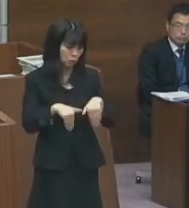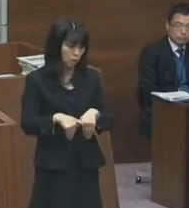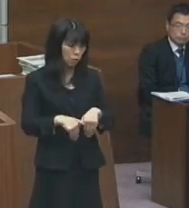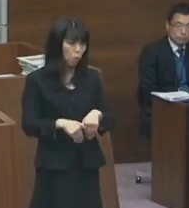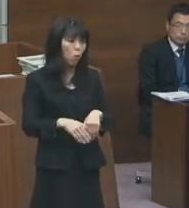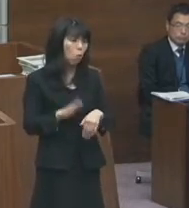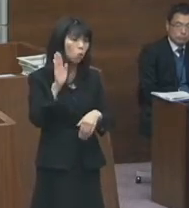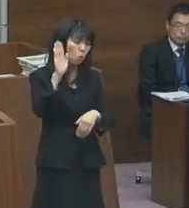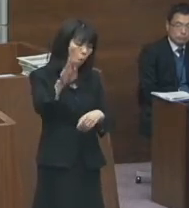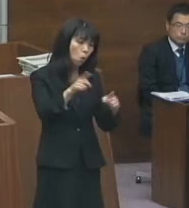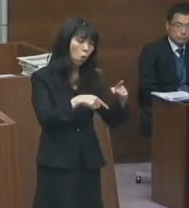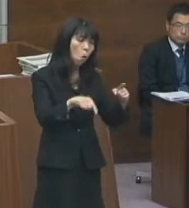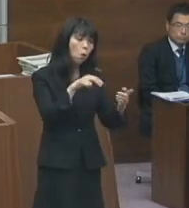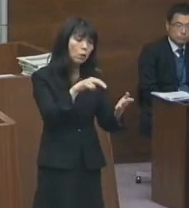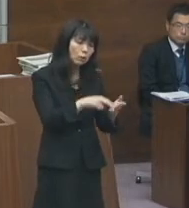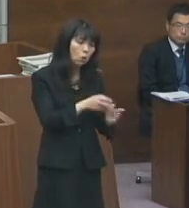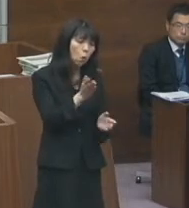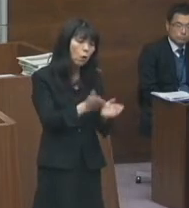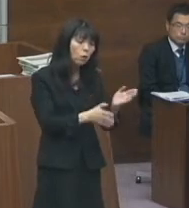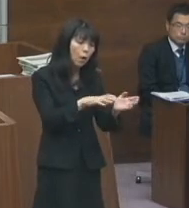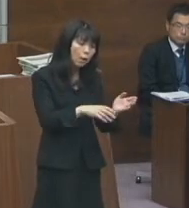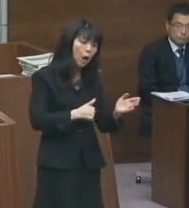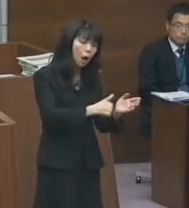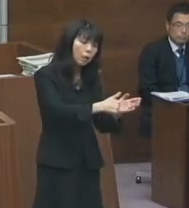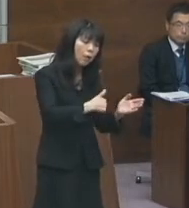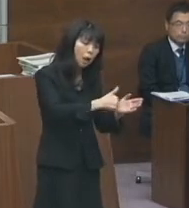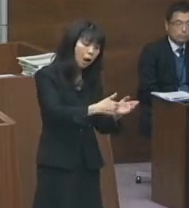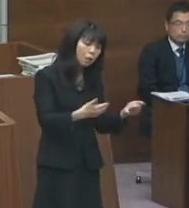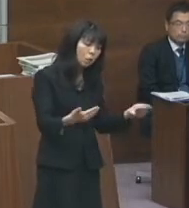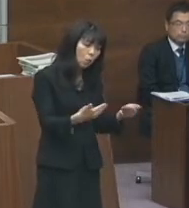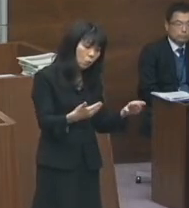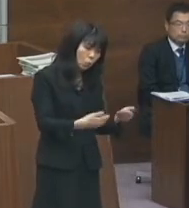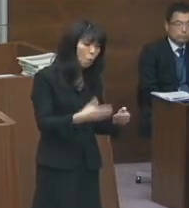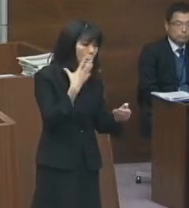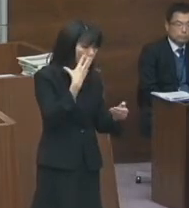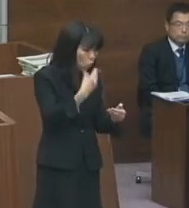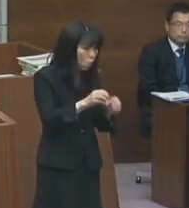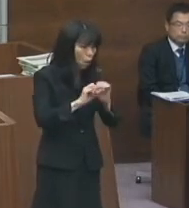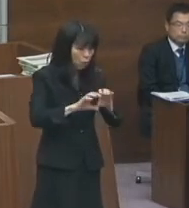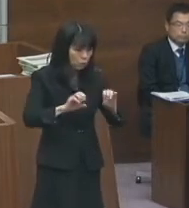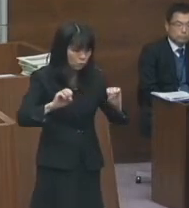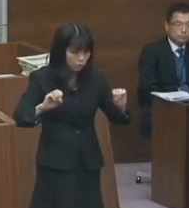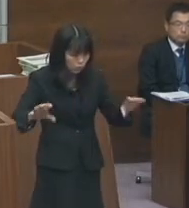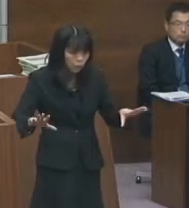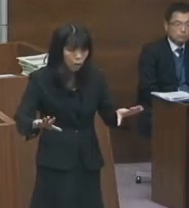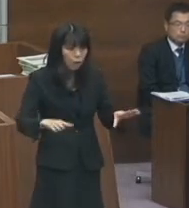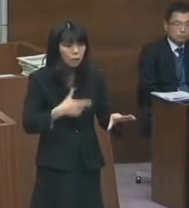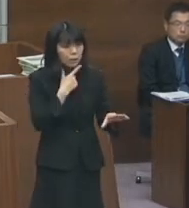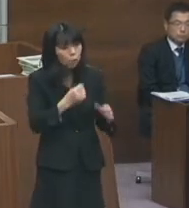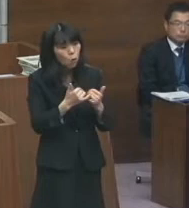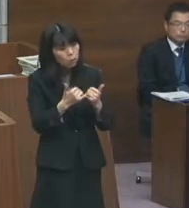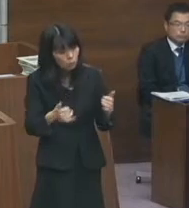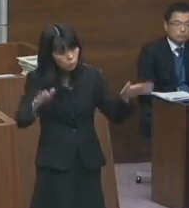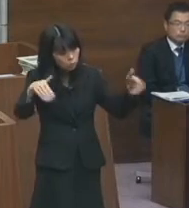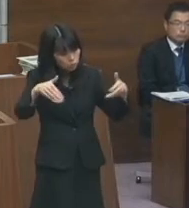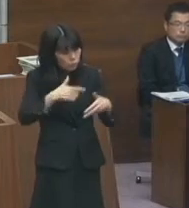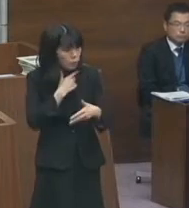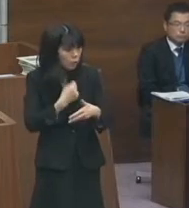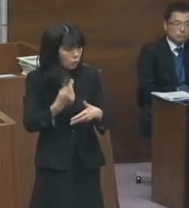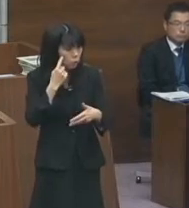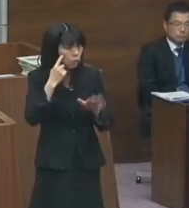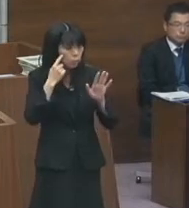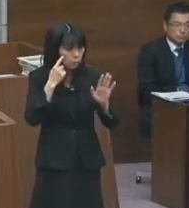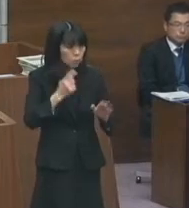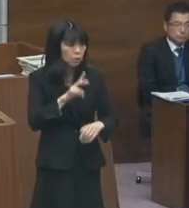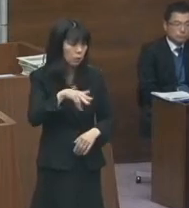公立保育所で働くことの魅力を積極的に発信することにより、就労希望者を募ってまいりたいと考えておりますので、よろしくご